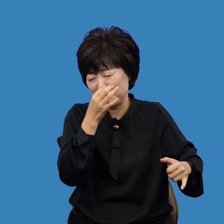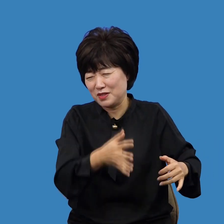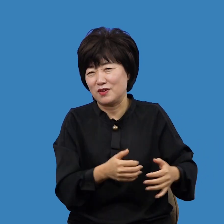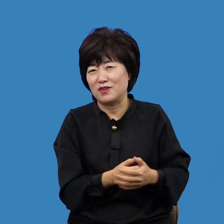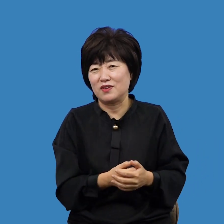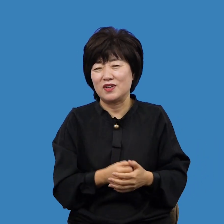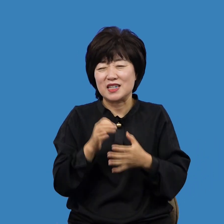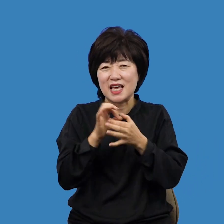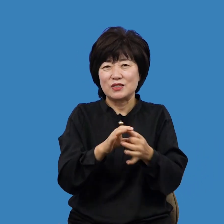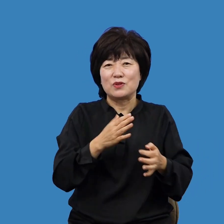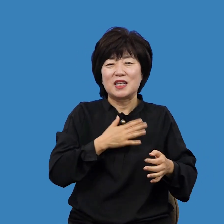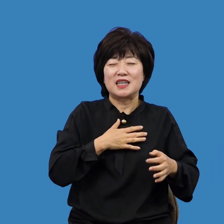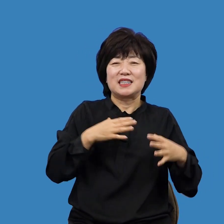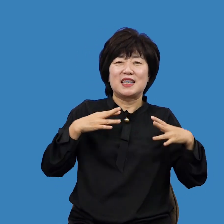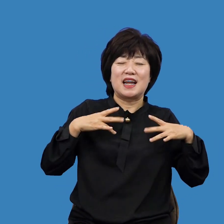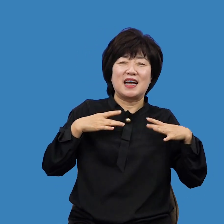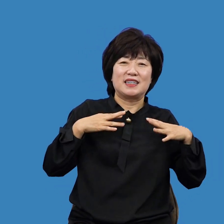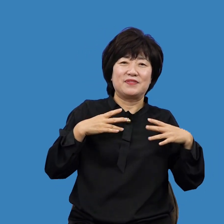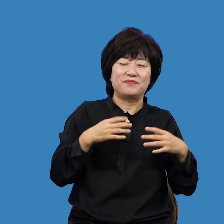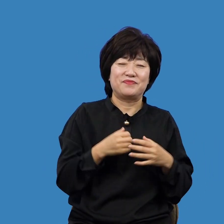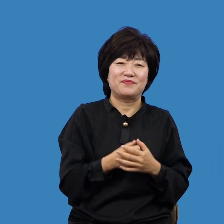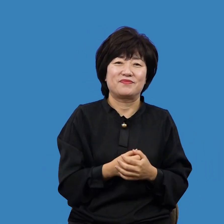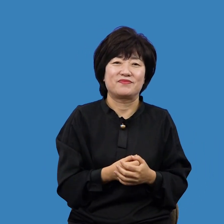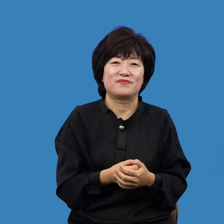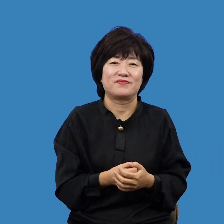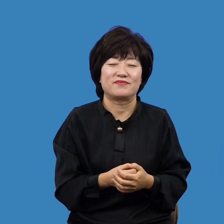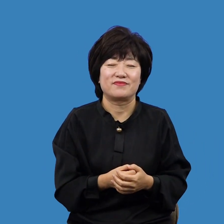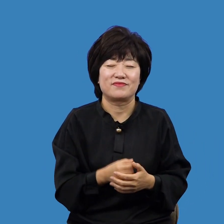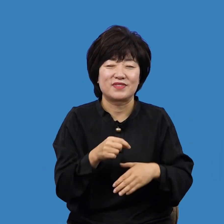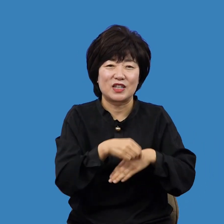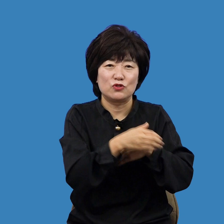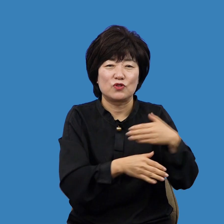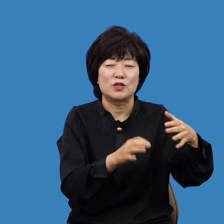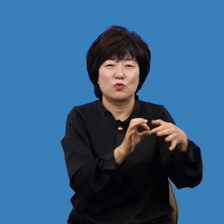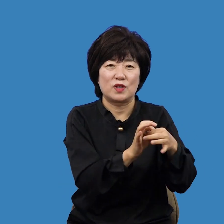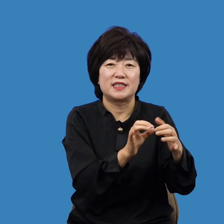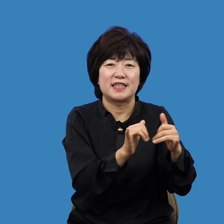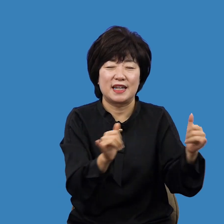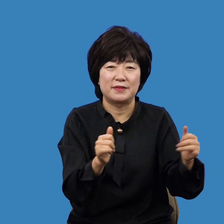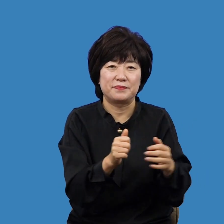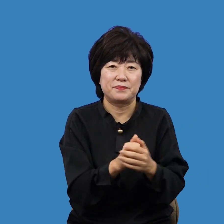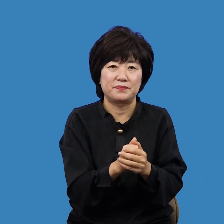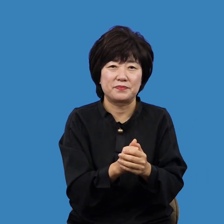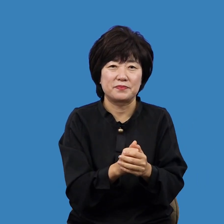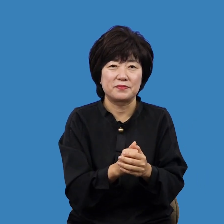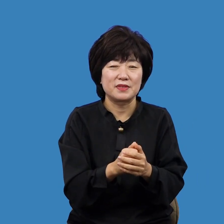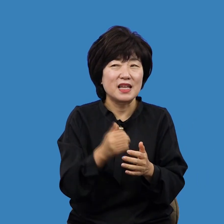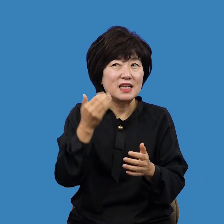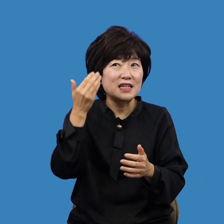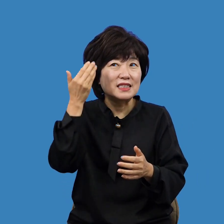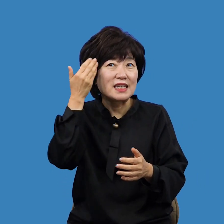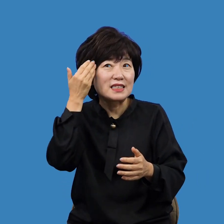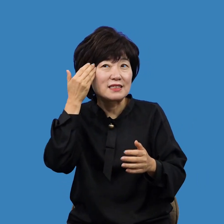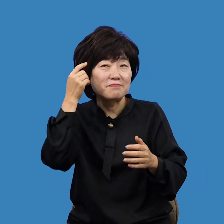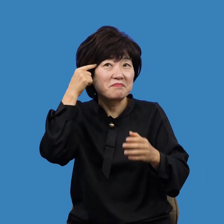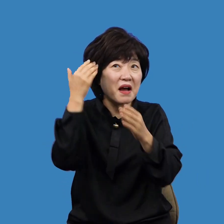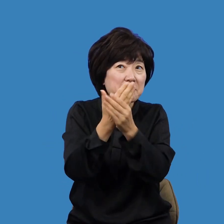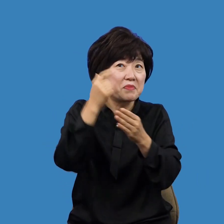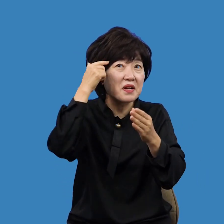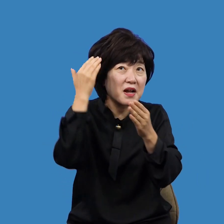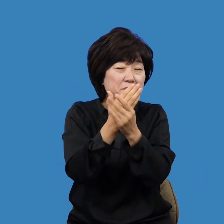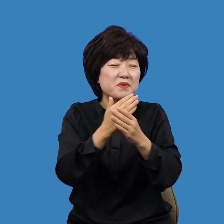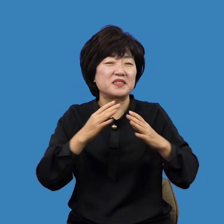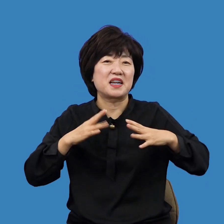계속 자기 자랑하는 거거든. 계속 자기. 이건 여러분 육에 속한 사람입니다. 학벌 자랑하는 사람 당연히 육적인